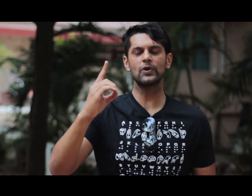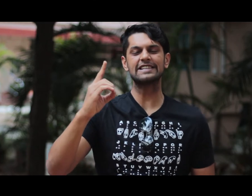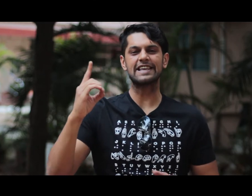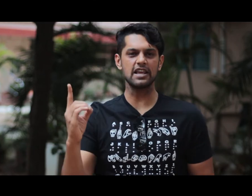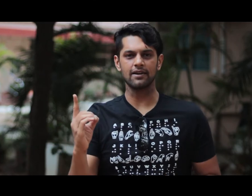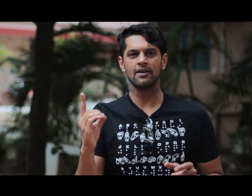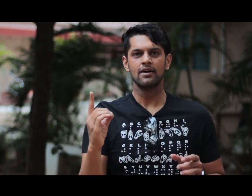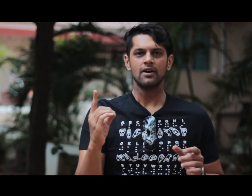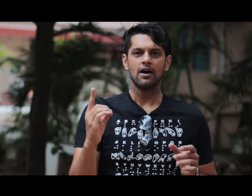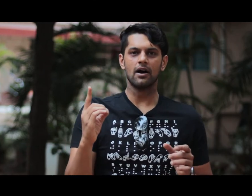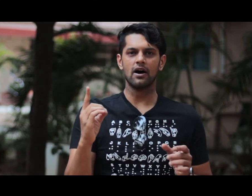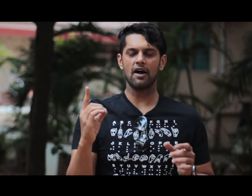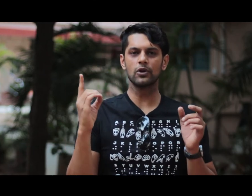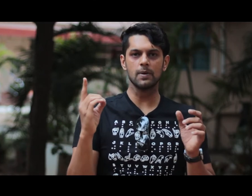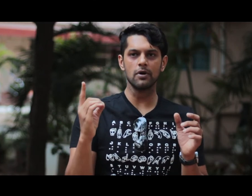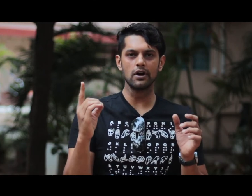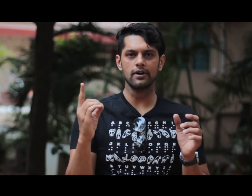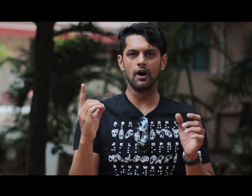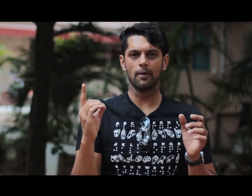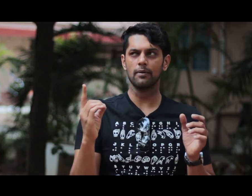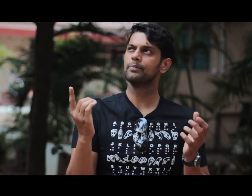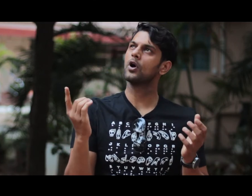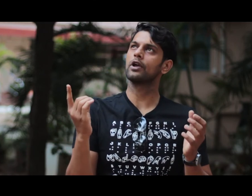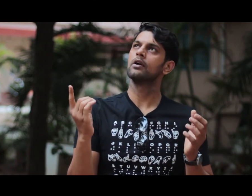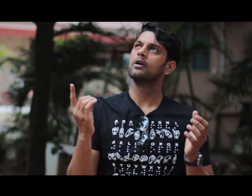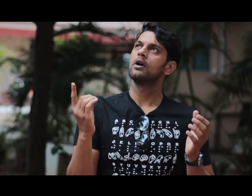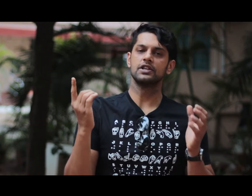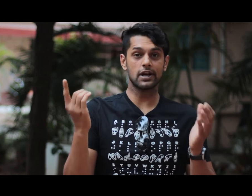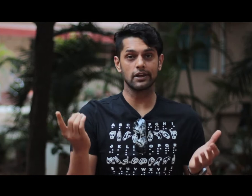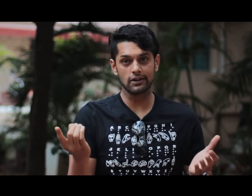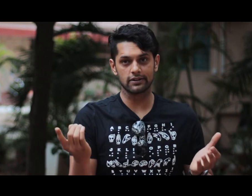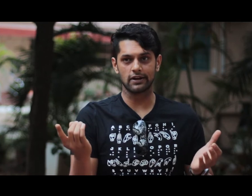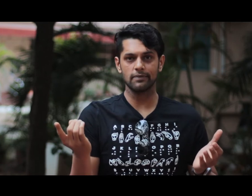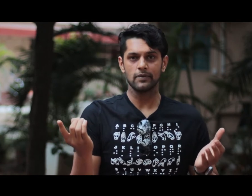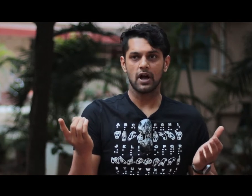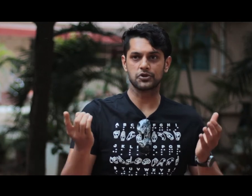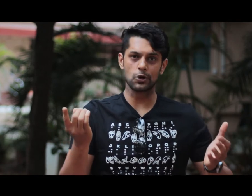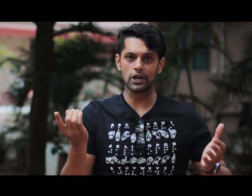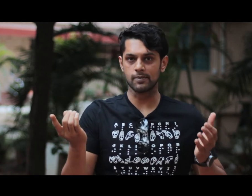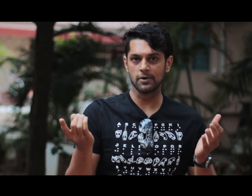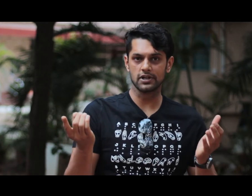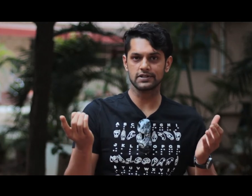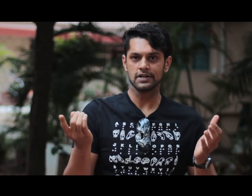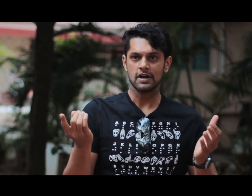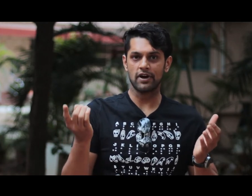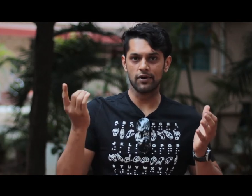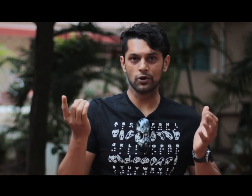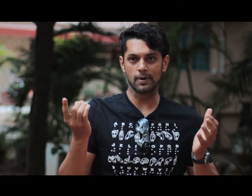ಒನ್ ಈಸ್ ಇ. ಹ್ಯಾವ್ ಯು ರಿಮೆಂಬರ್ಡ್? ಓಕೆ, ಅಜ್ಜಿ ಕತೆ ಹೇಳ್ತಾ ಇರ್ತಾರೆ, ಐ ಎಮ್ ಶೋರ್ ಯು ಕ್ಯಾನ್ ರಿಮೆಂಬರ್ ದಿಸ್. ವೆನ್ ಎವರ್ ಯು ರಿಮೆಂಬರ್